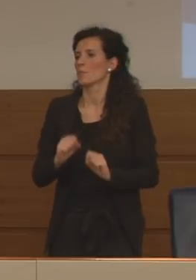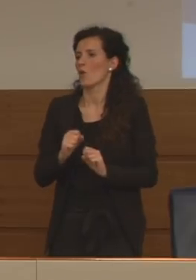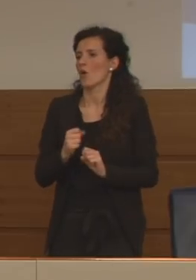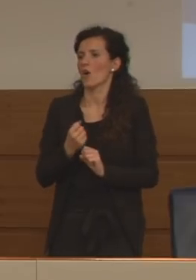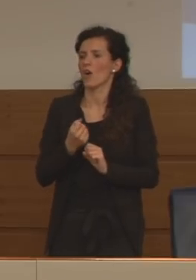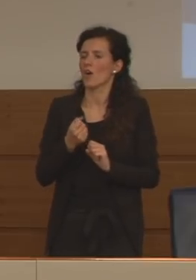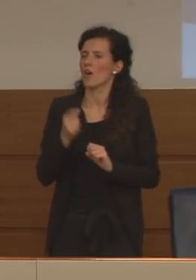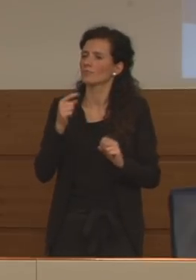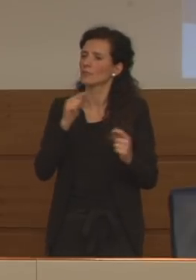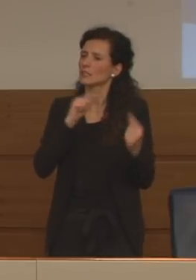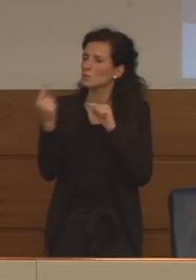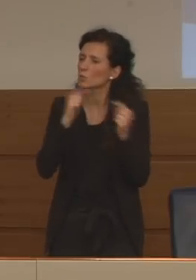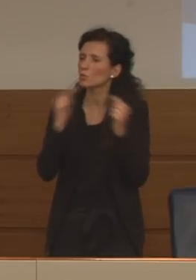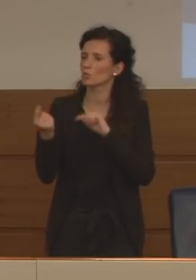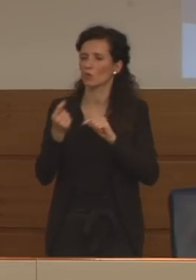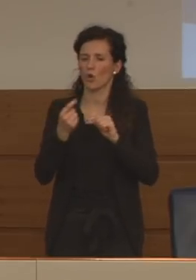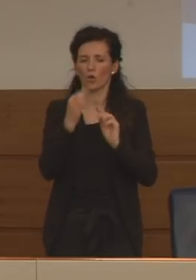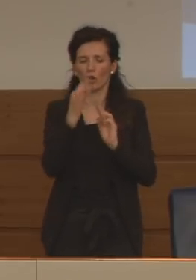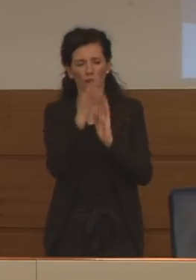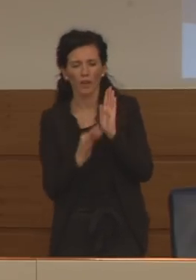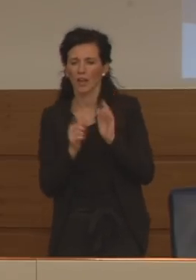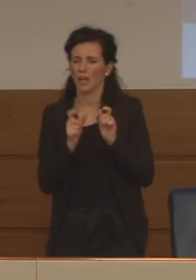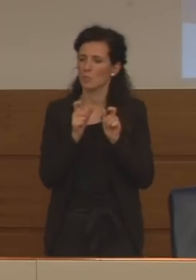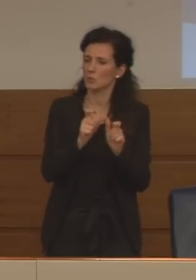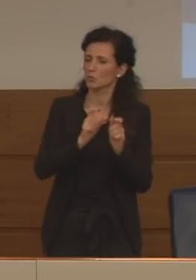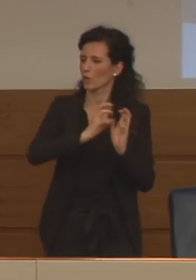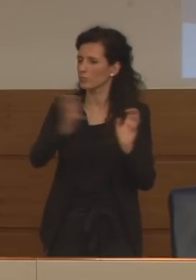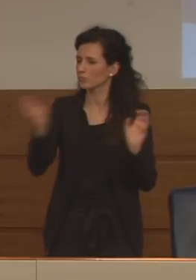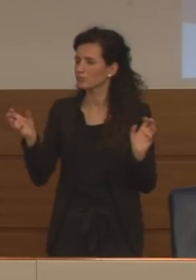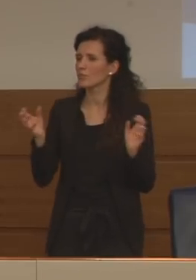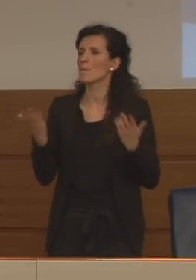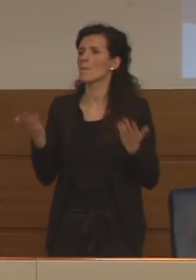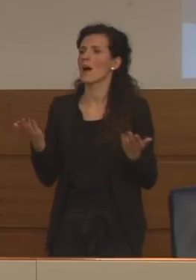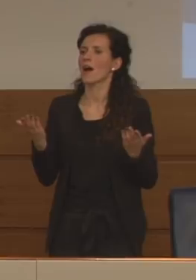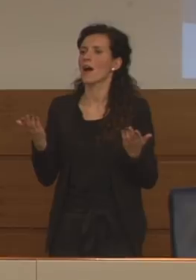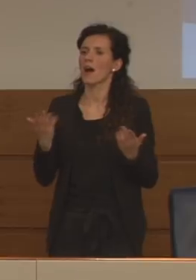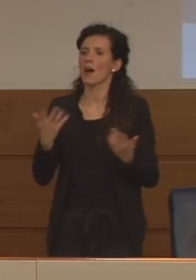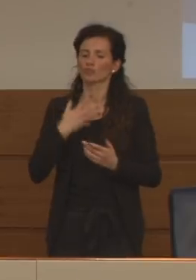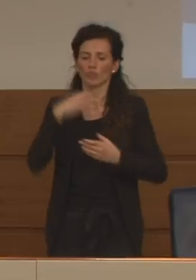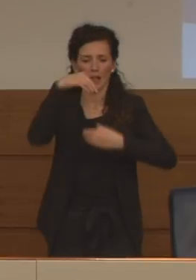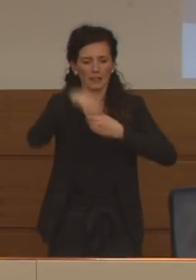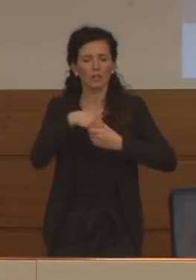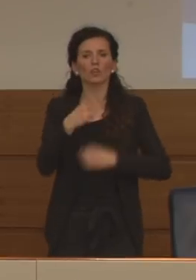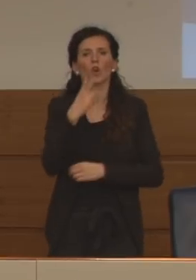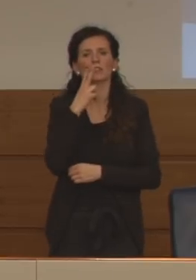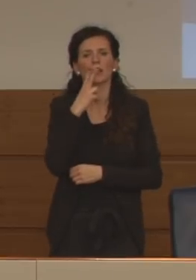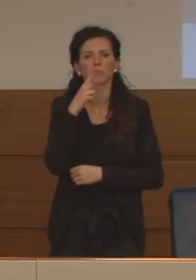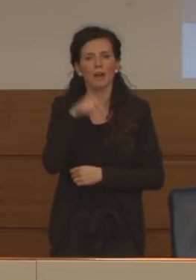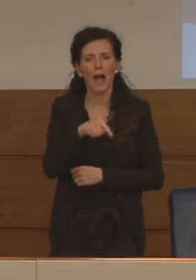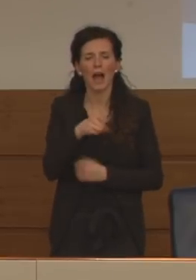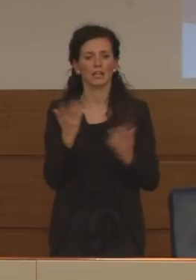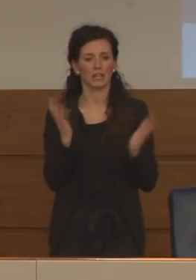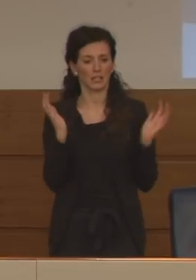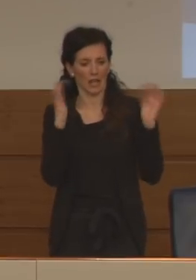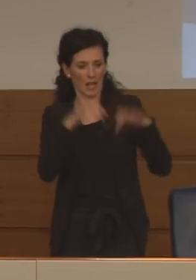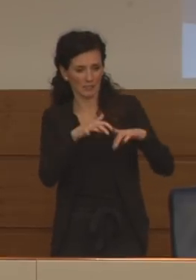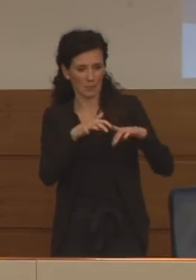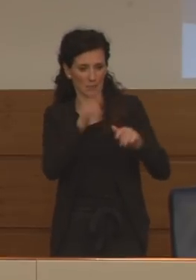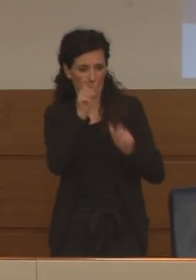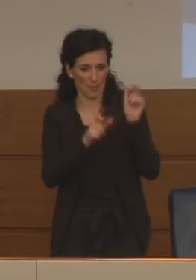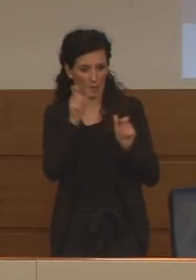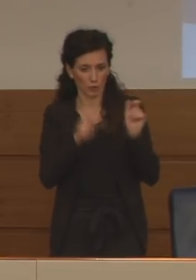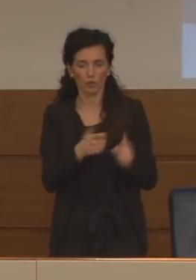misure però il punto chiave quando invece troviamo assembramenti nei tabacchini quando troviamo assembramenti